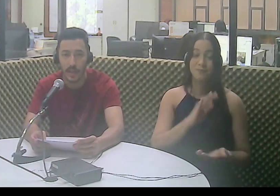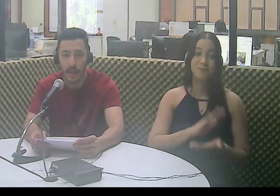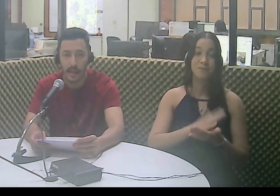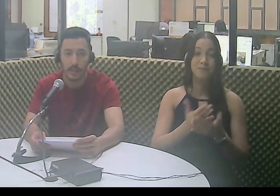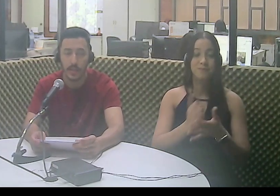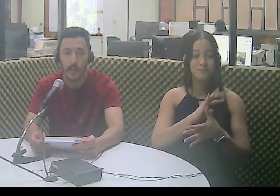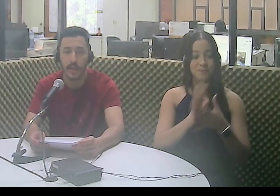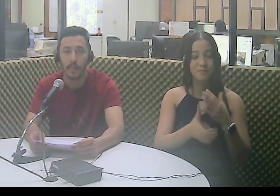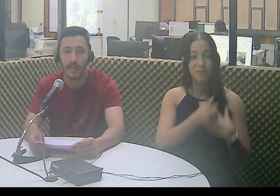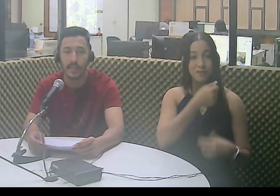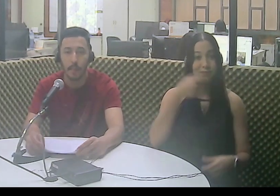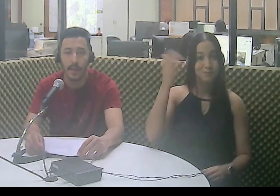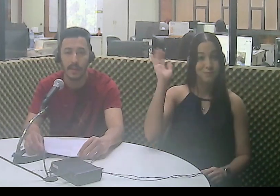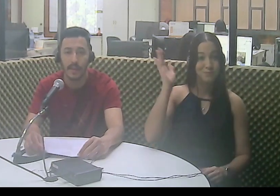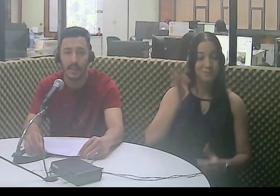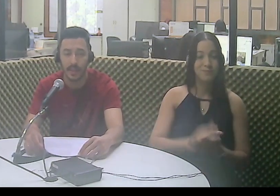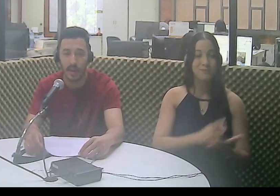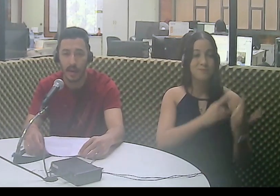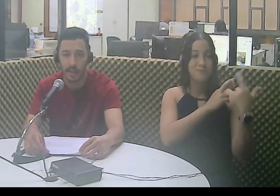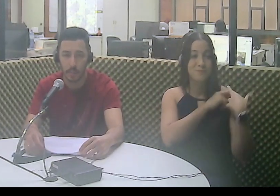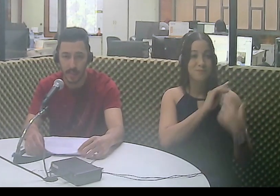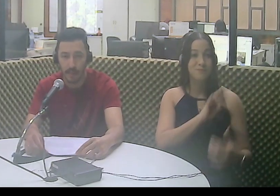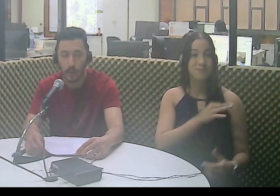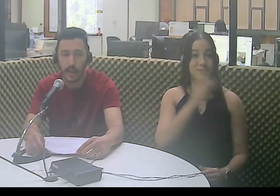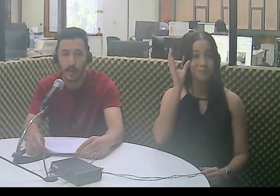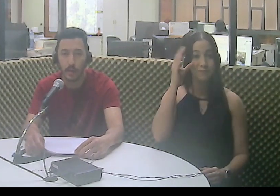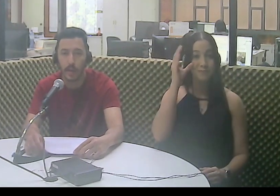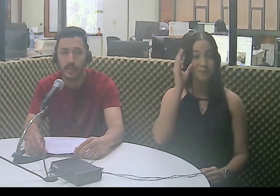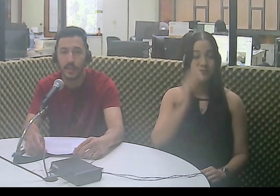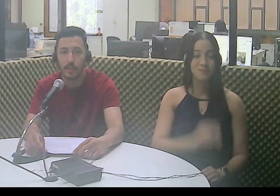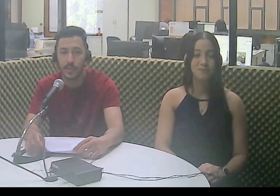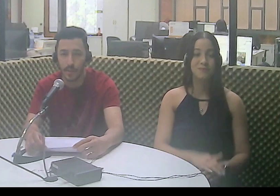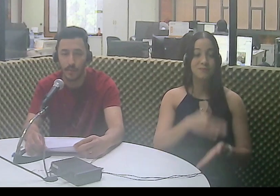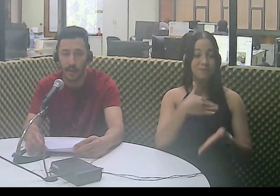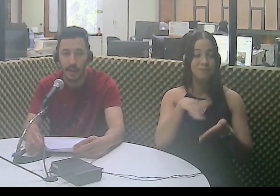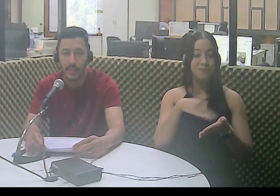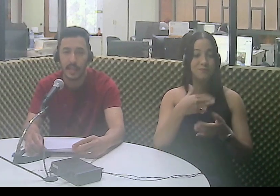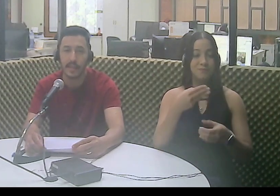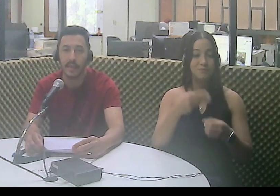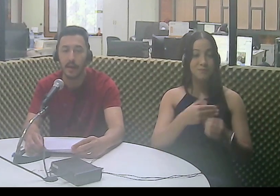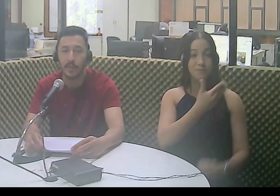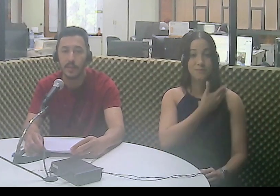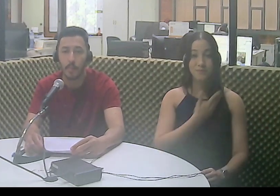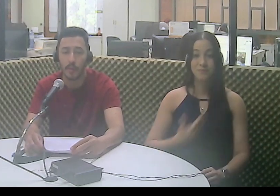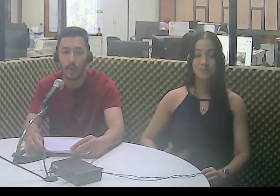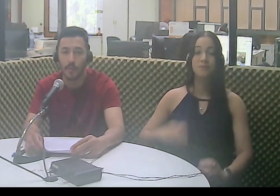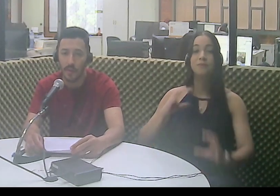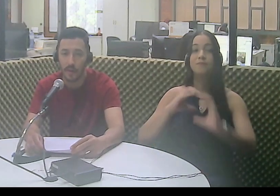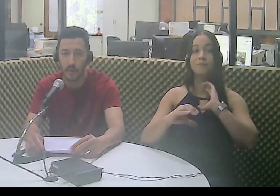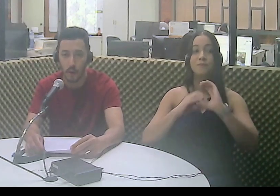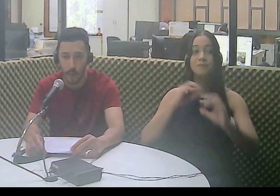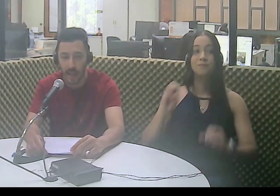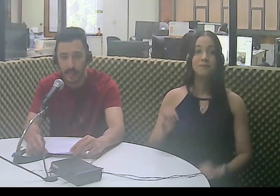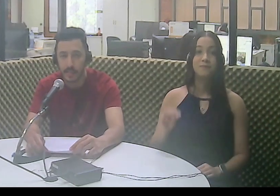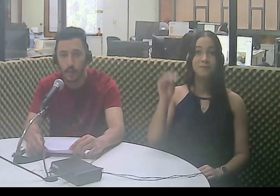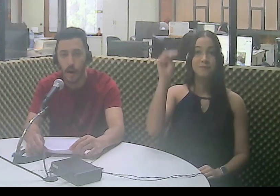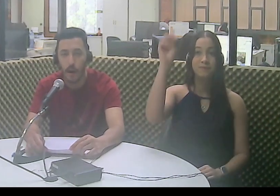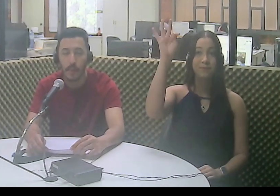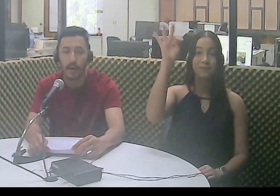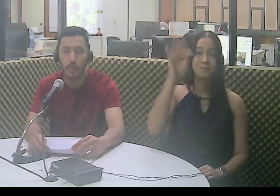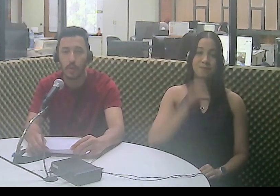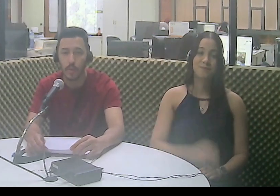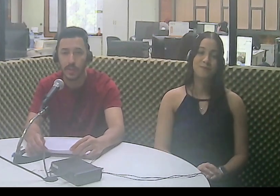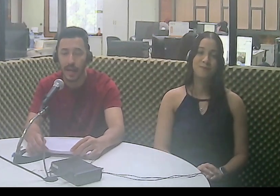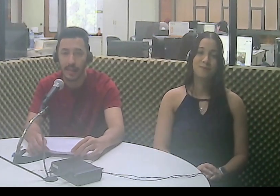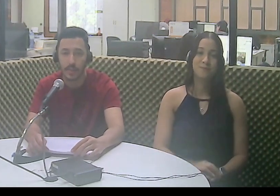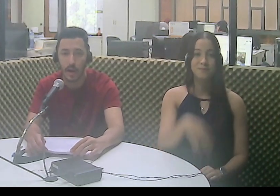Gianotti. Tradução em Libras, Amanda Valentim. Responsável técnico, Cristiano Silva. Secretário Municipal de Governo e Comunicação,